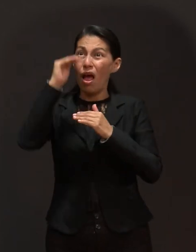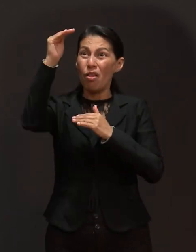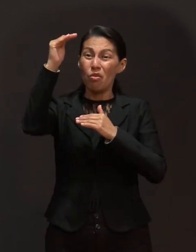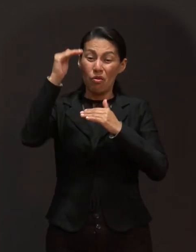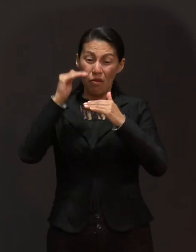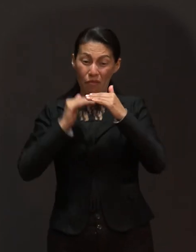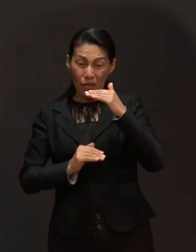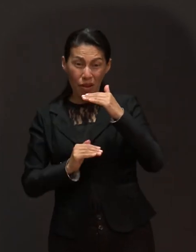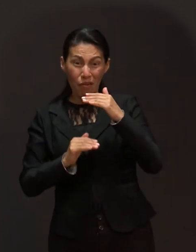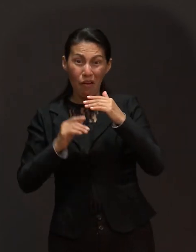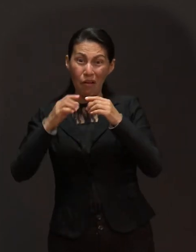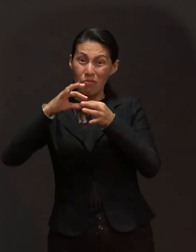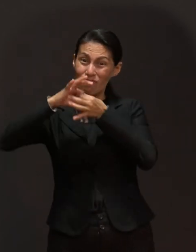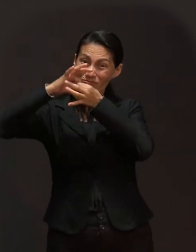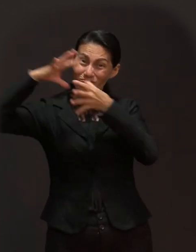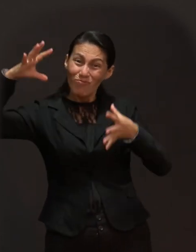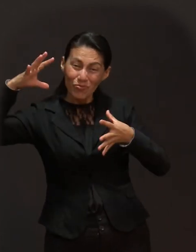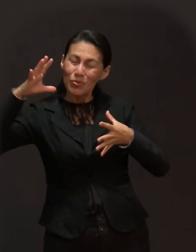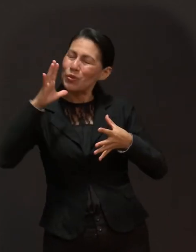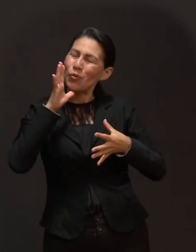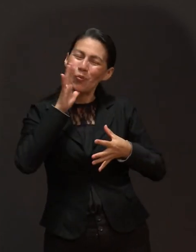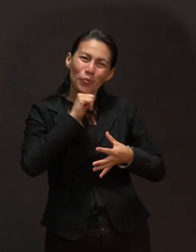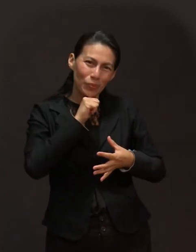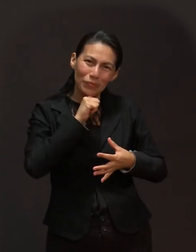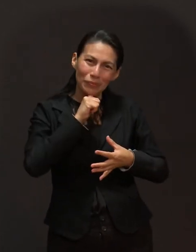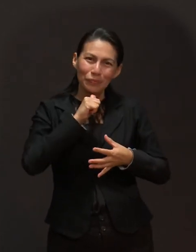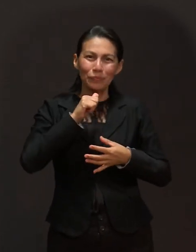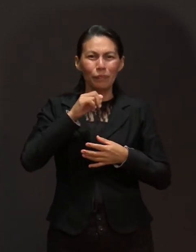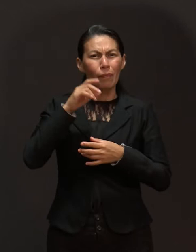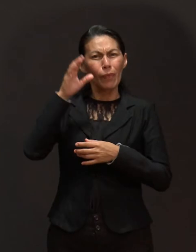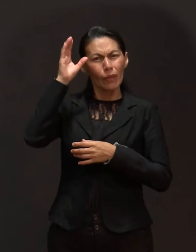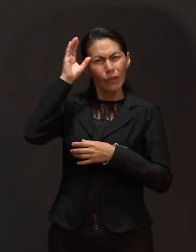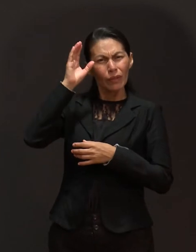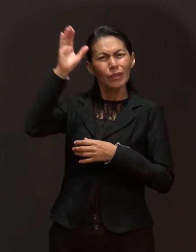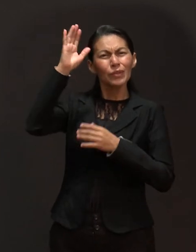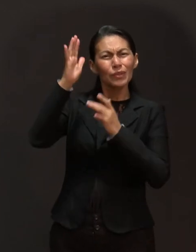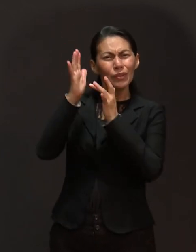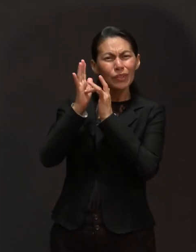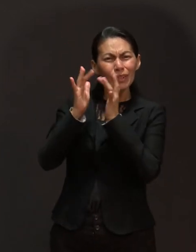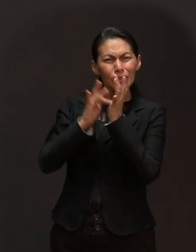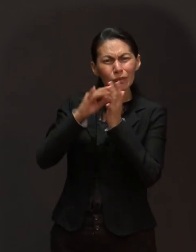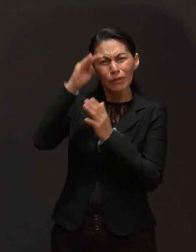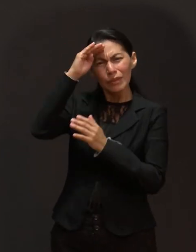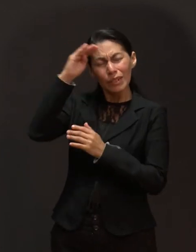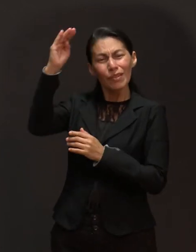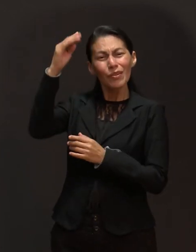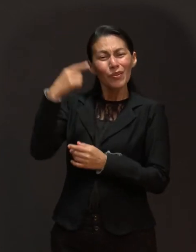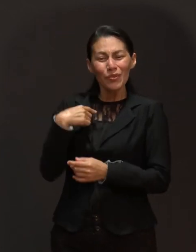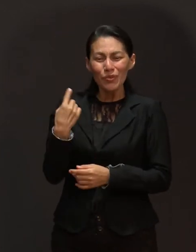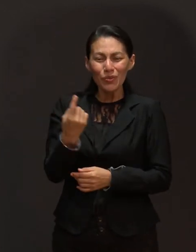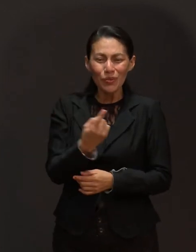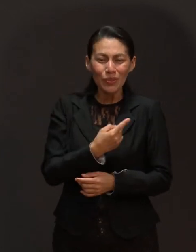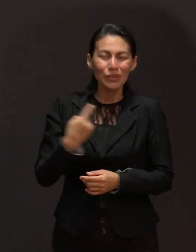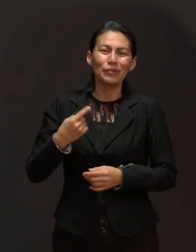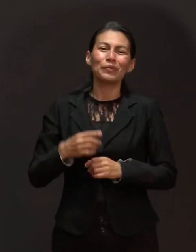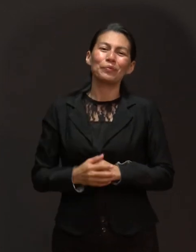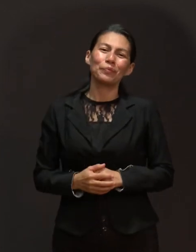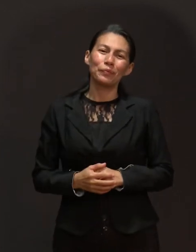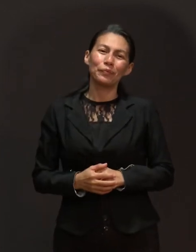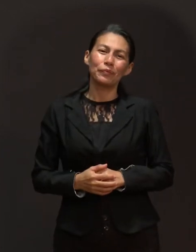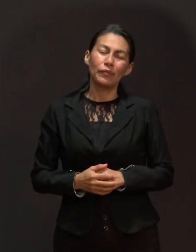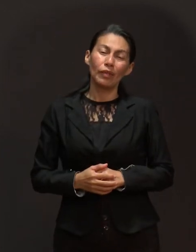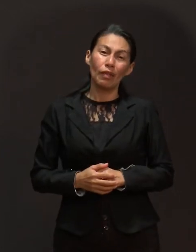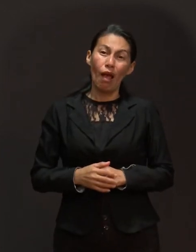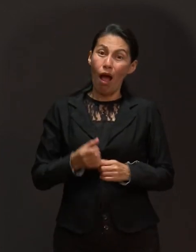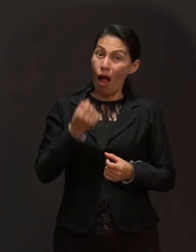podrán separarnos del amor de Dios que es en Cristo Jesús, Señor nuestro. Y así se cultiva la